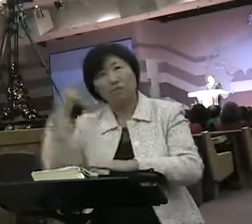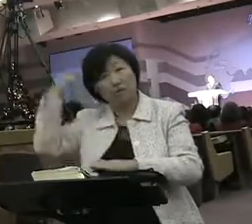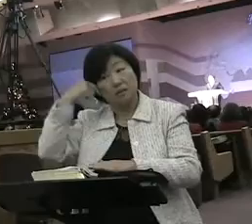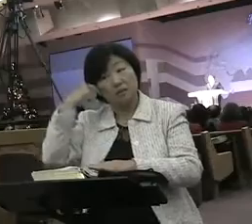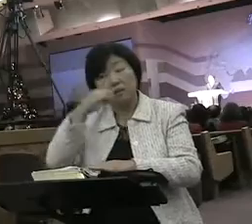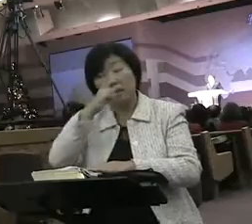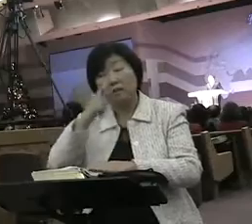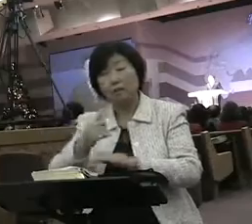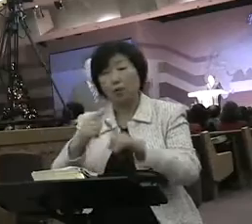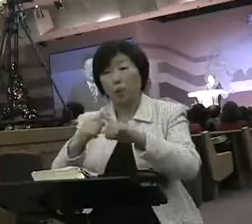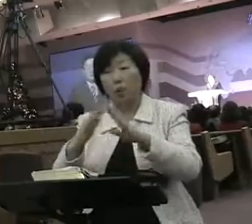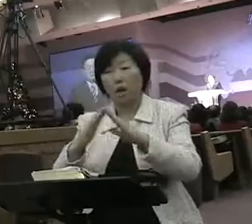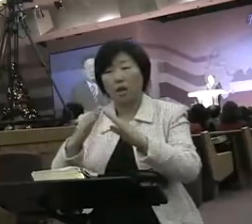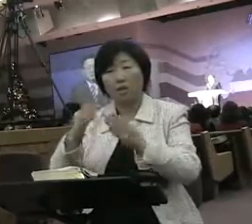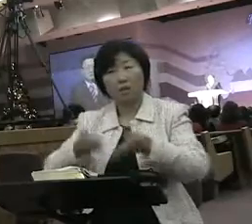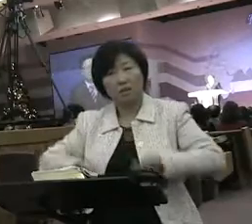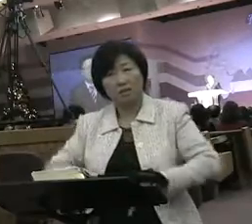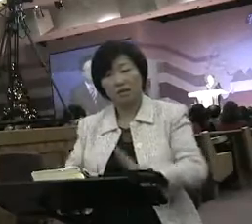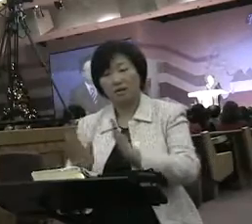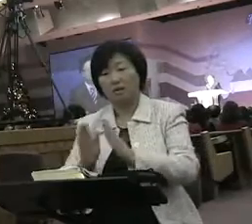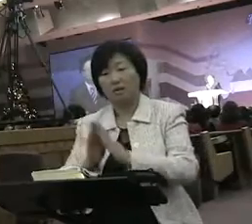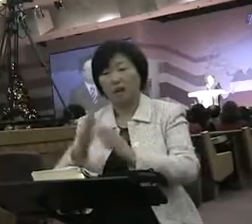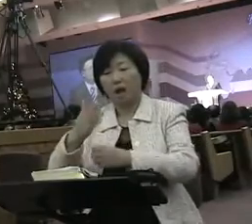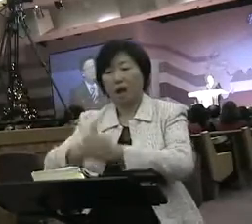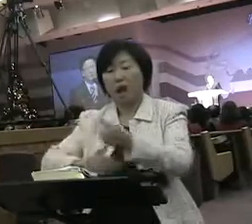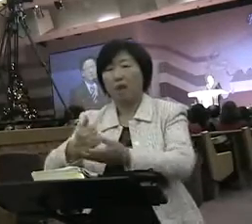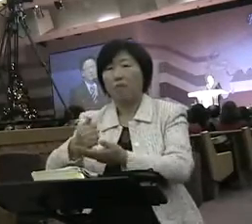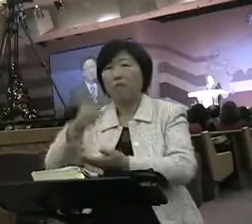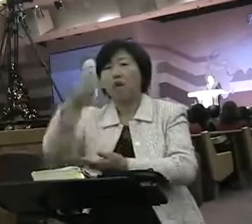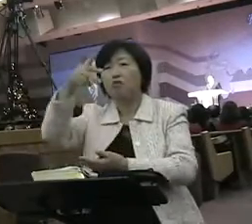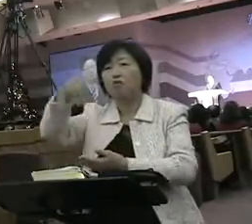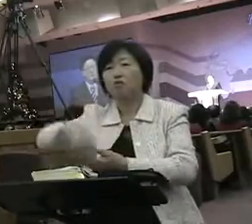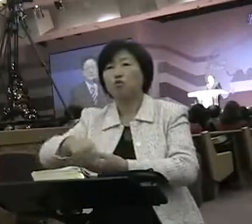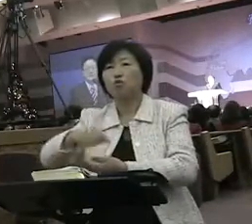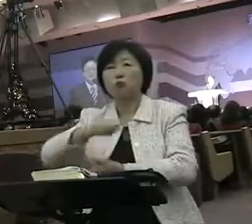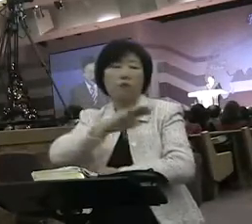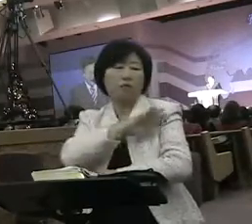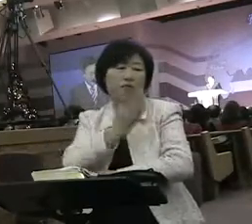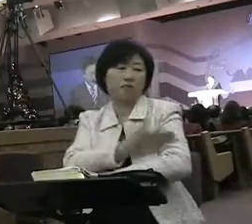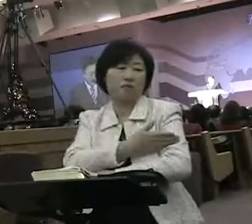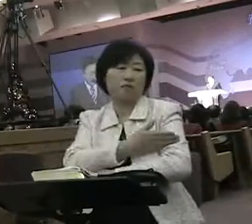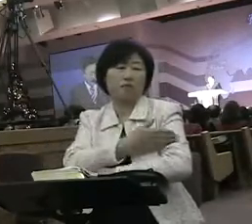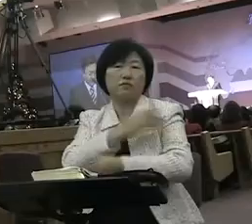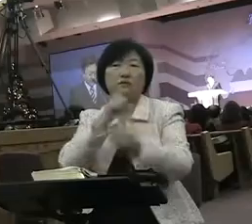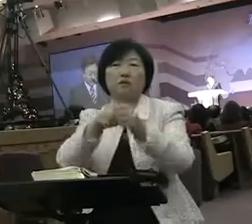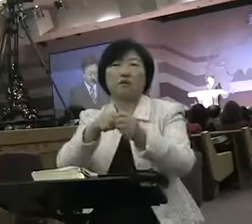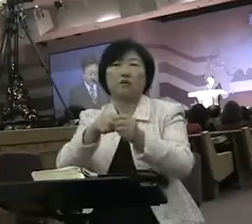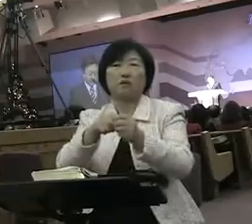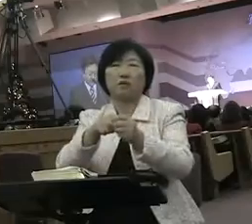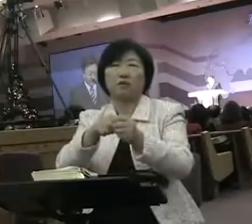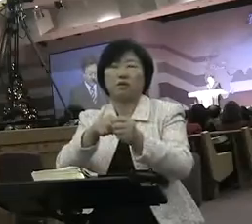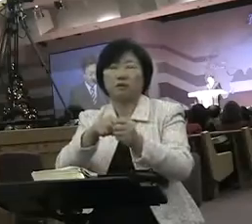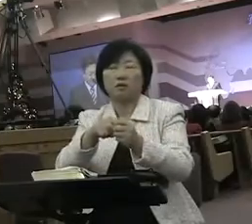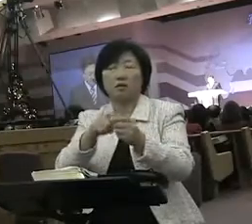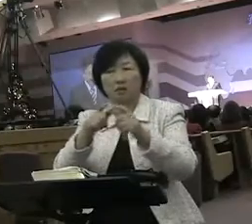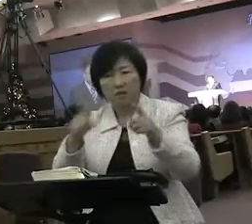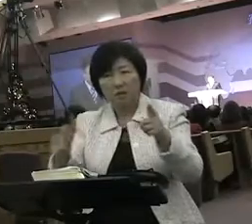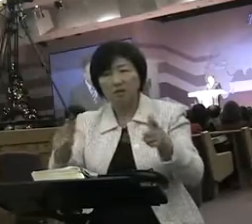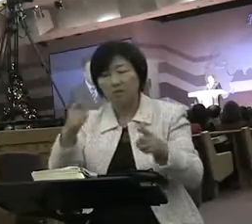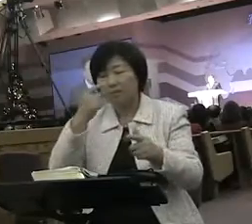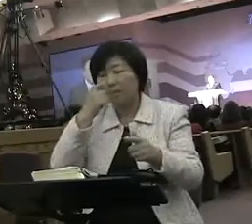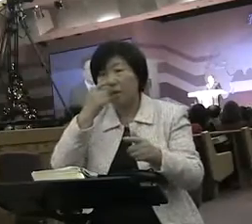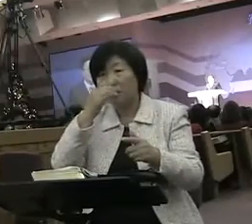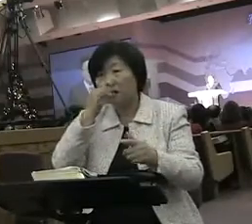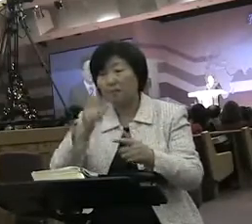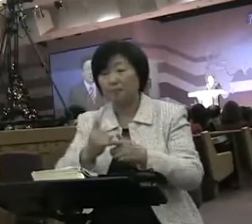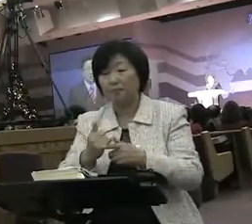역시 교회의 탄생은 우리 하나님의 주권적인 영역에 속해 있구나 하는 것들을 배우고 있습니다.